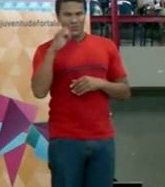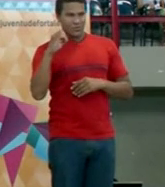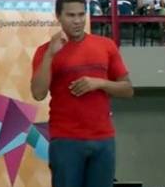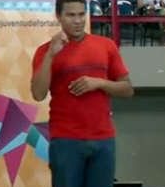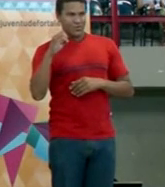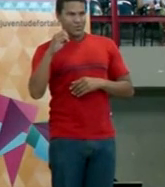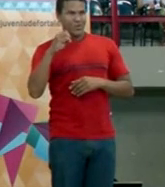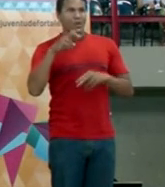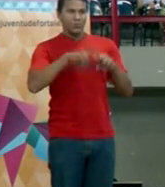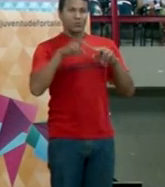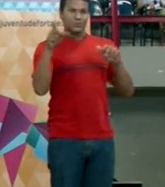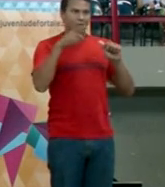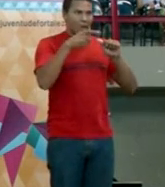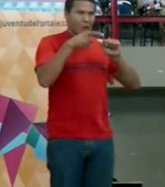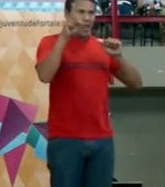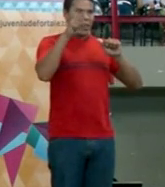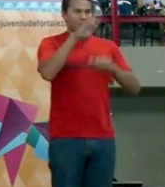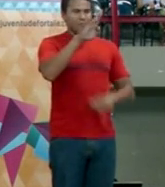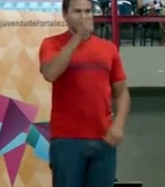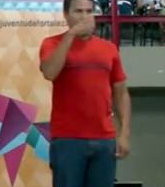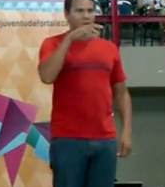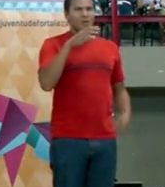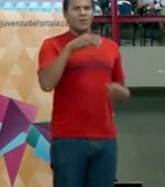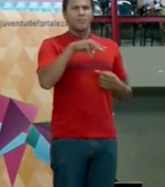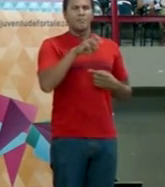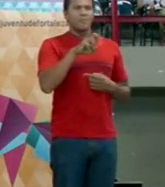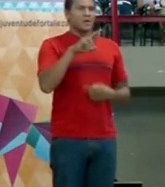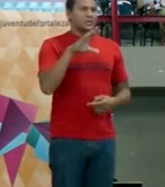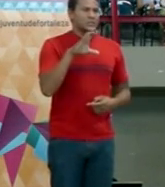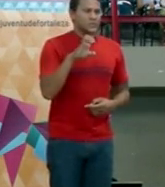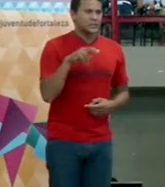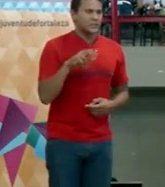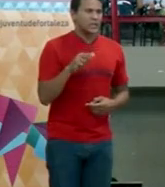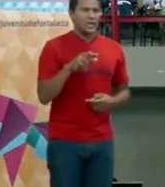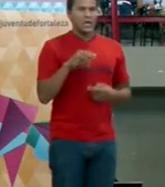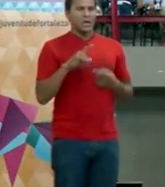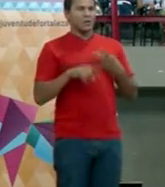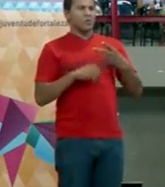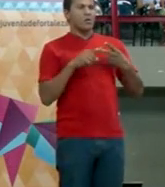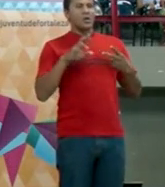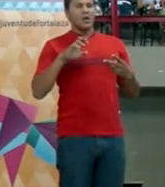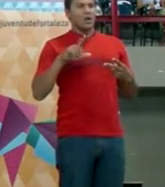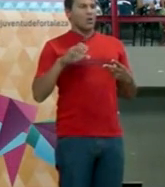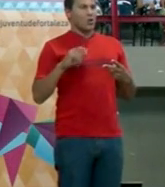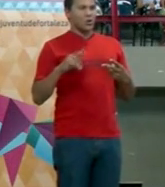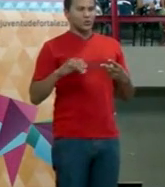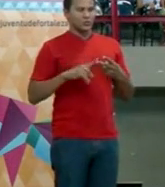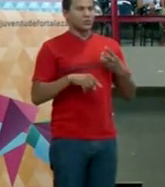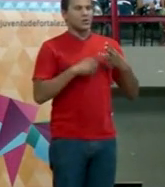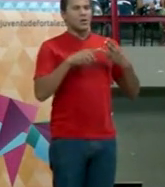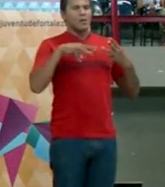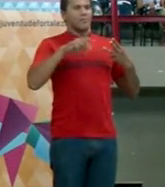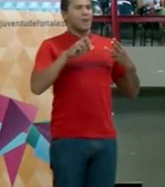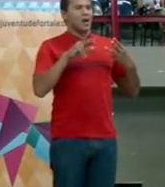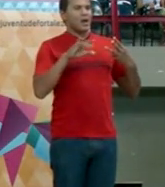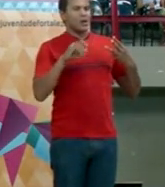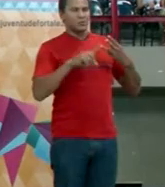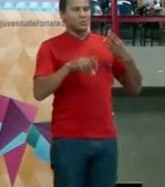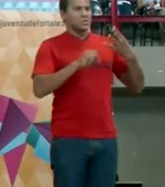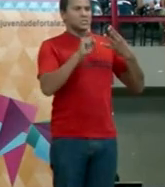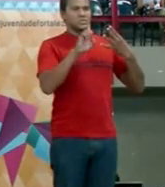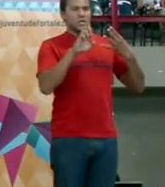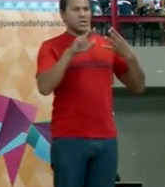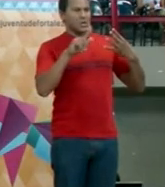em ditongo. Bancário, mercenário, relógio, Mário, Sérgio,